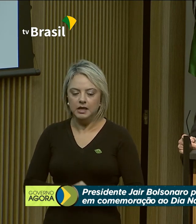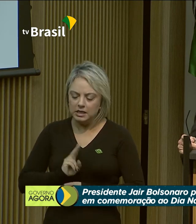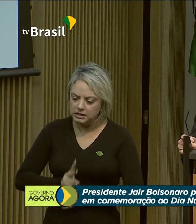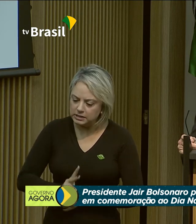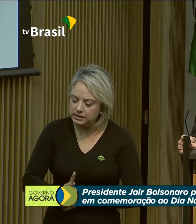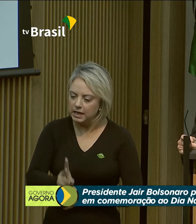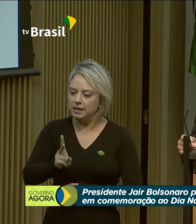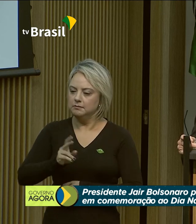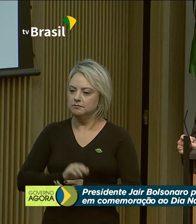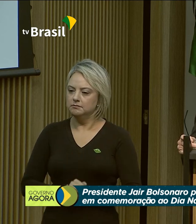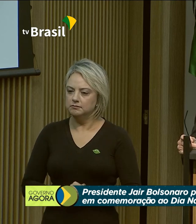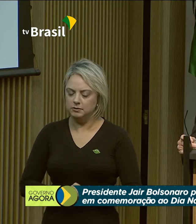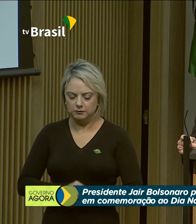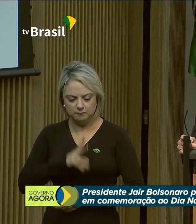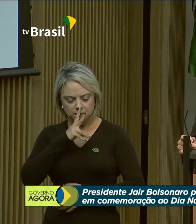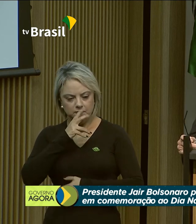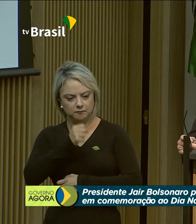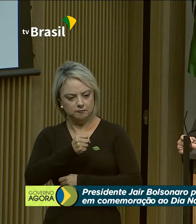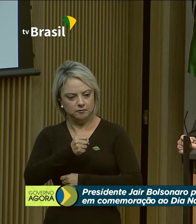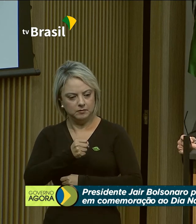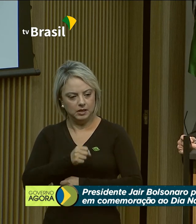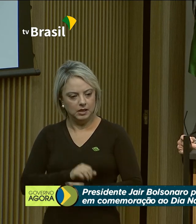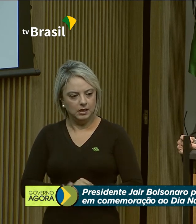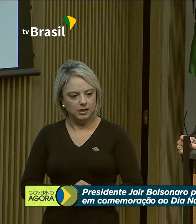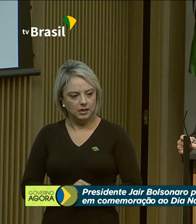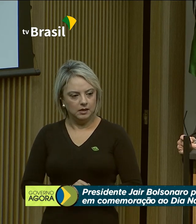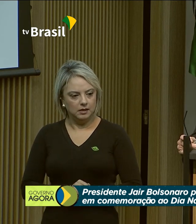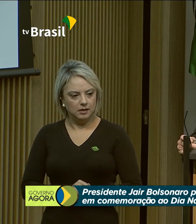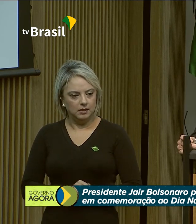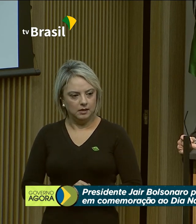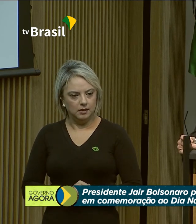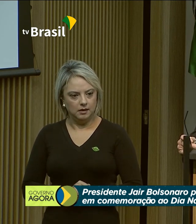sempre vibrante aí. E aquela canção do